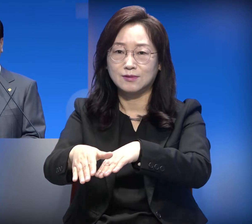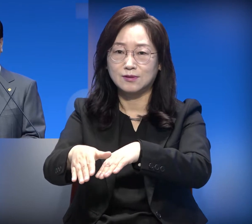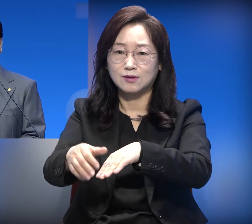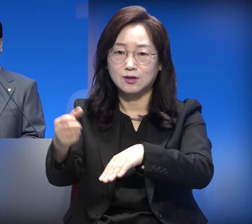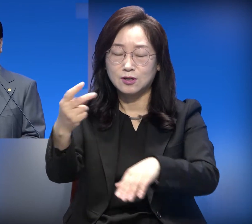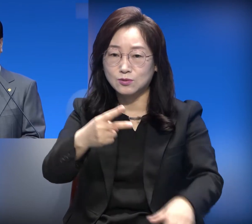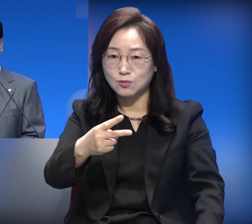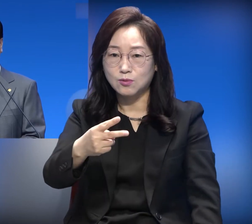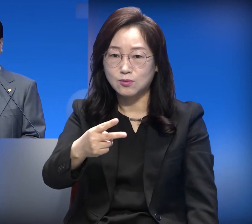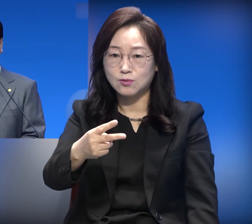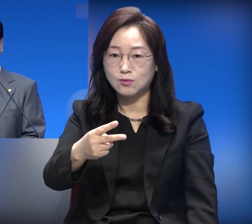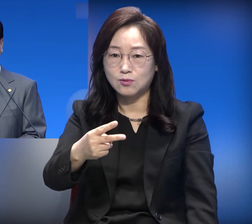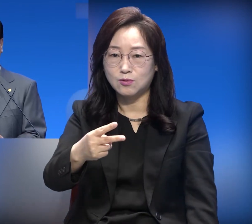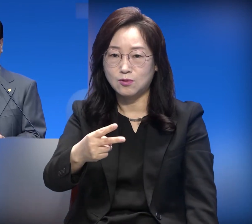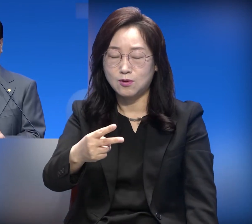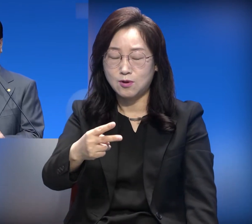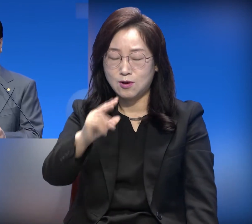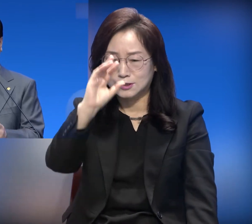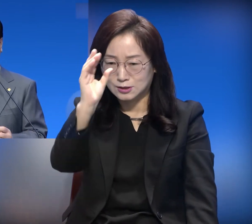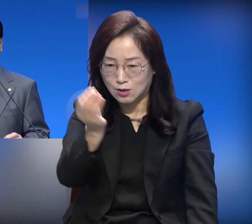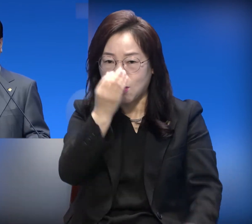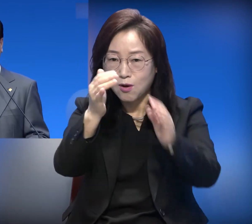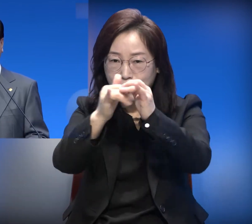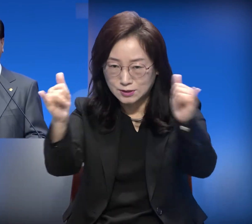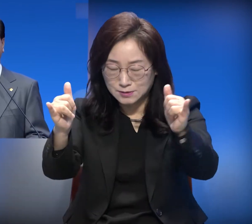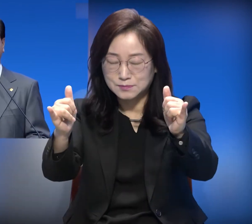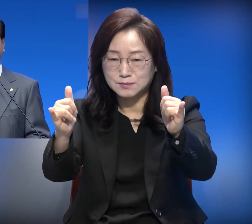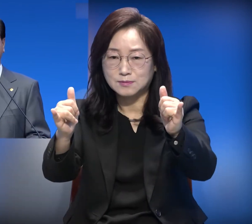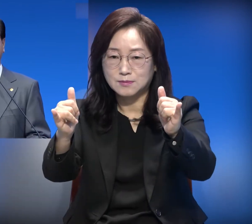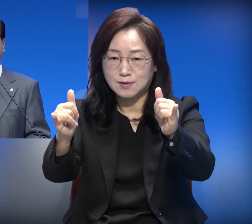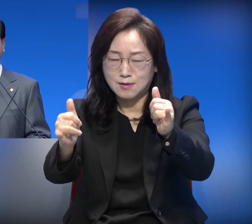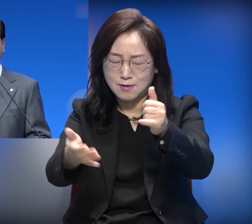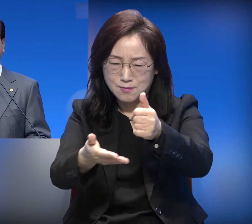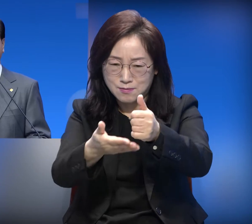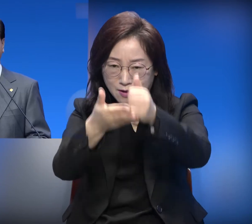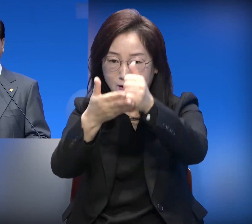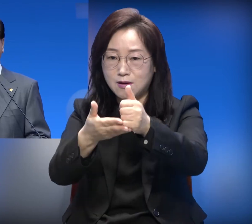성 베드로 성당을 증축하기 위해서 면죄부를 팔면서